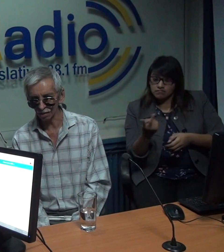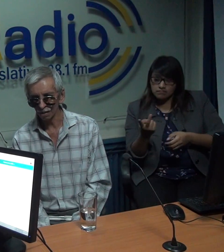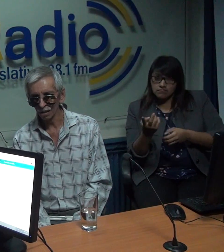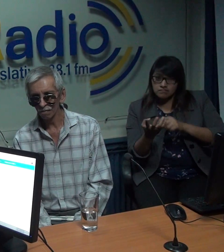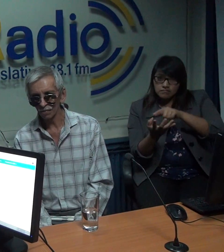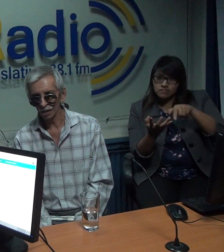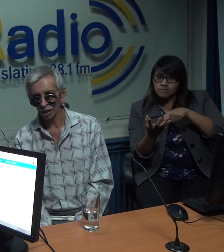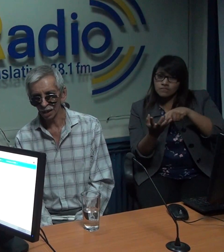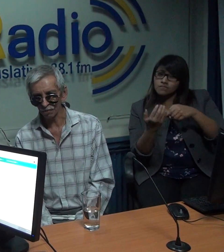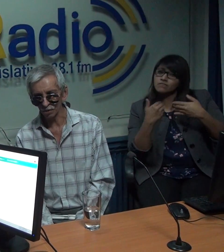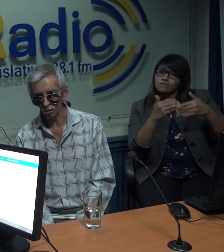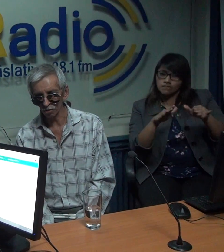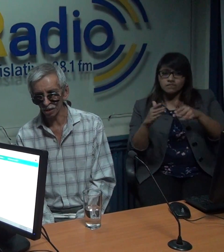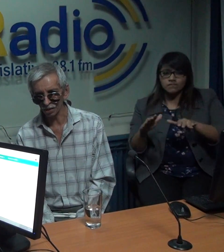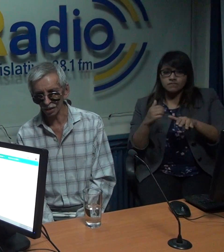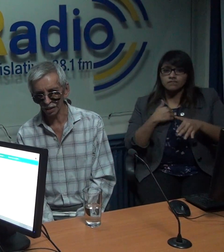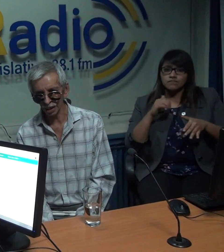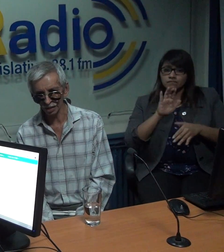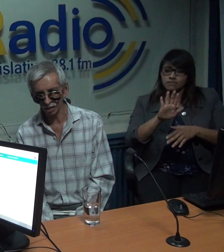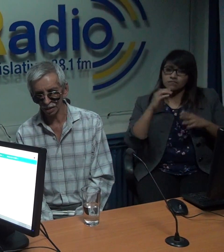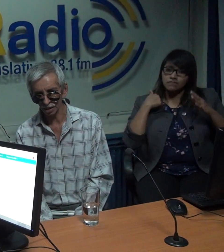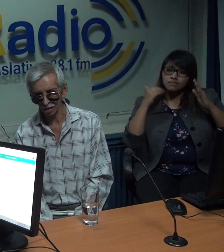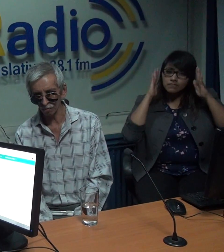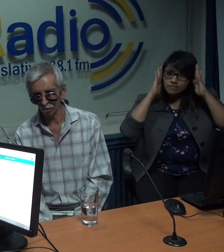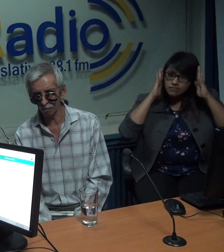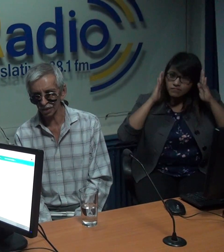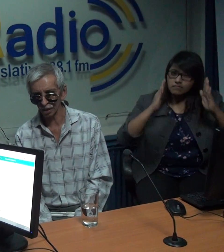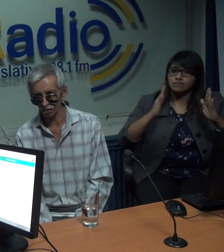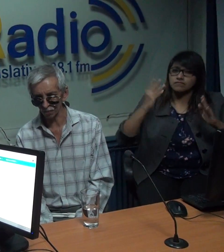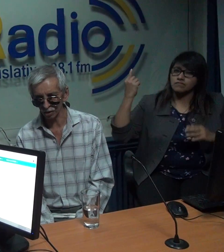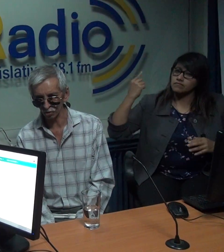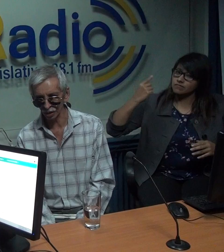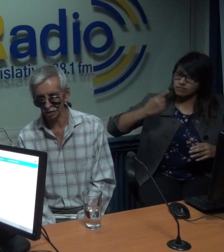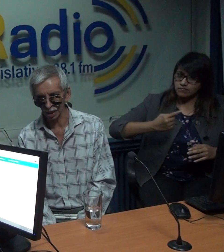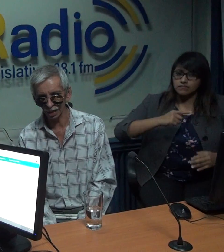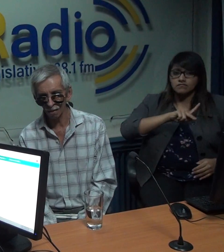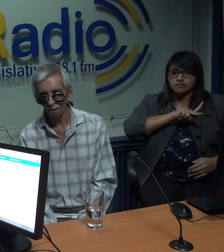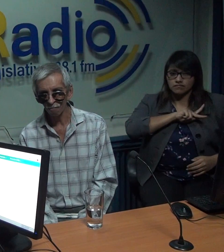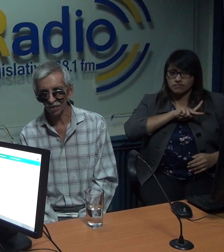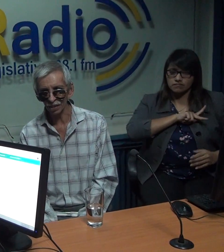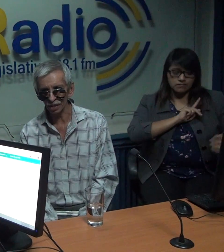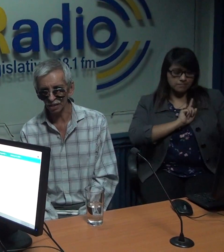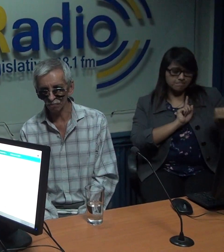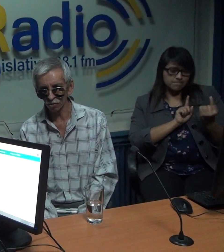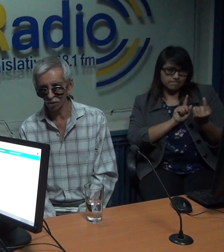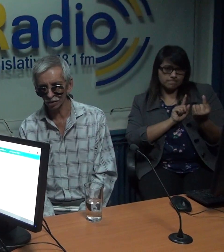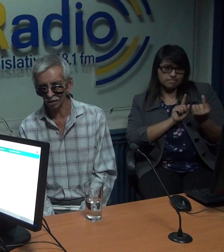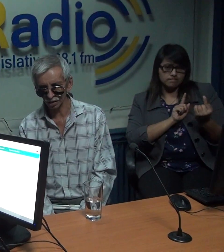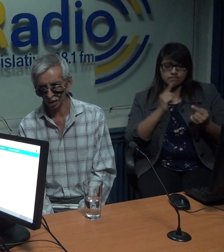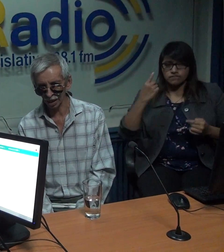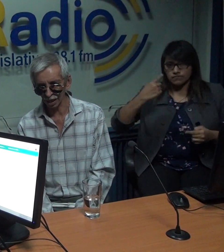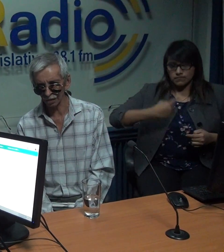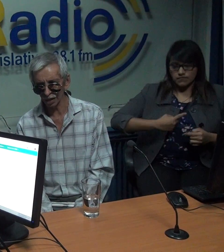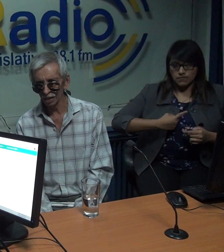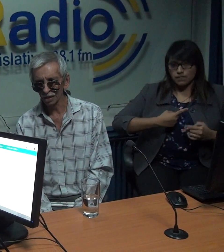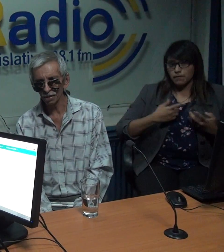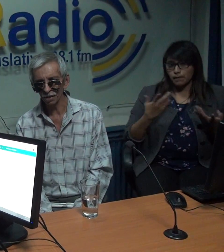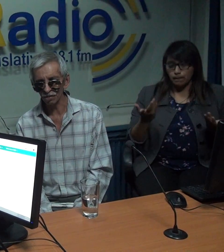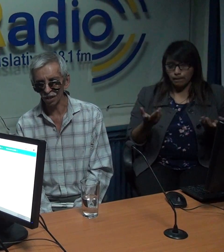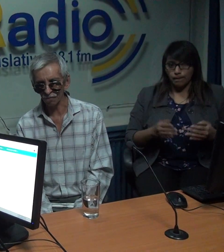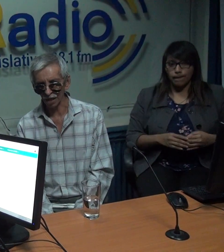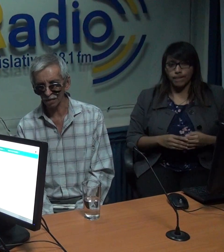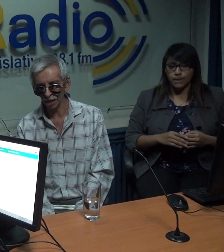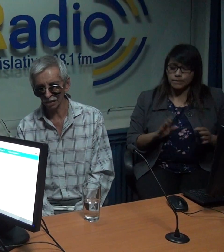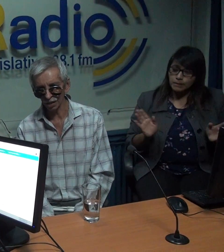realidad la atención que tiene que darse tiene que ser muy personalizada, tiene que ser muy cercana,